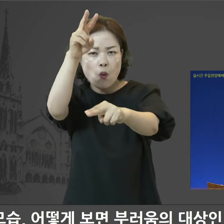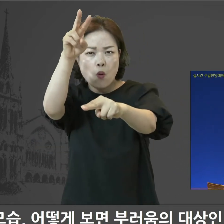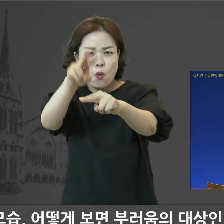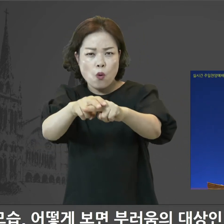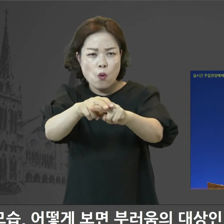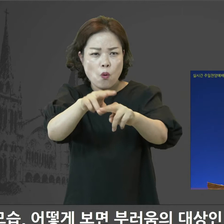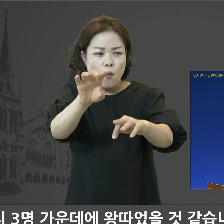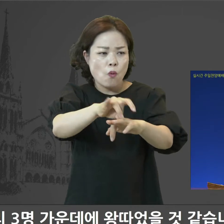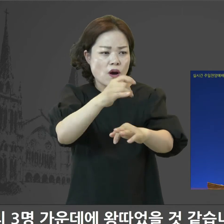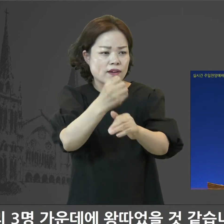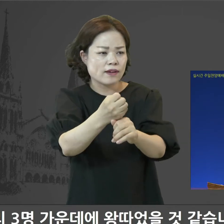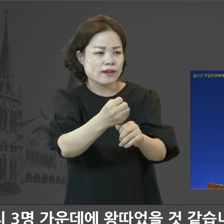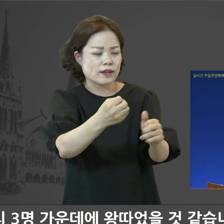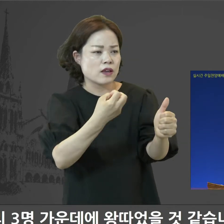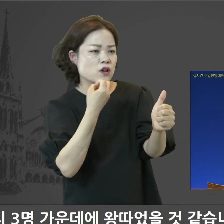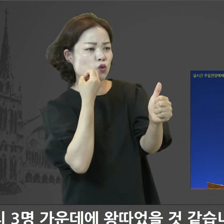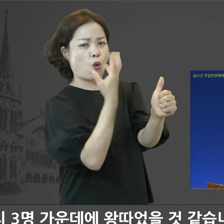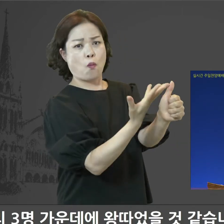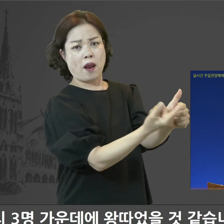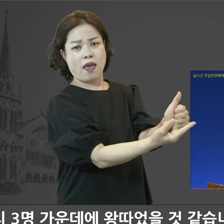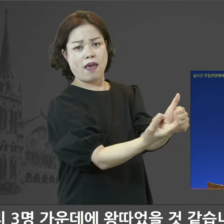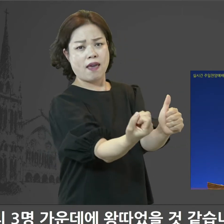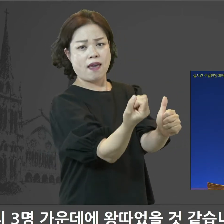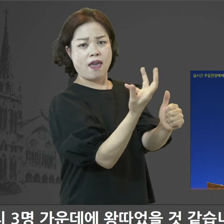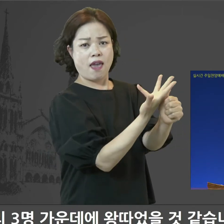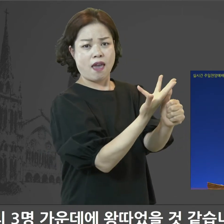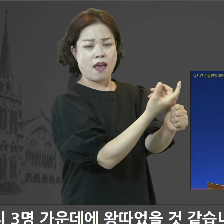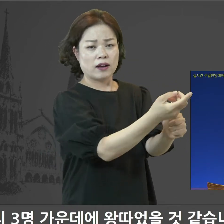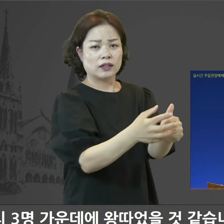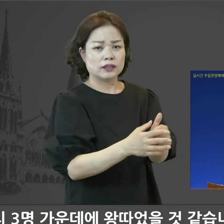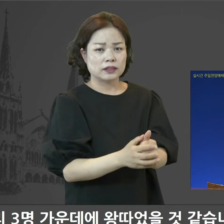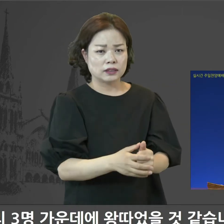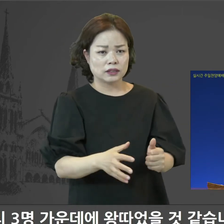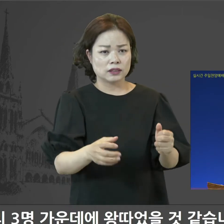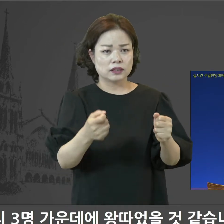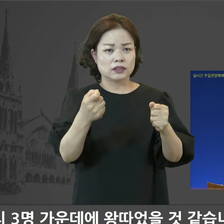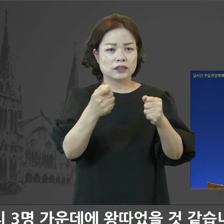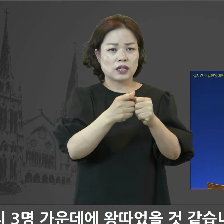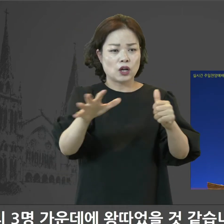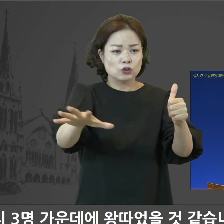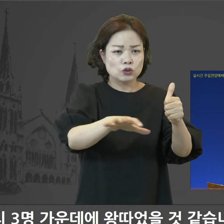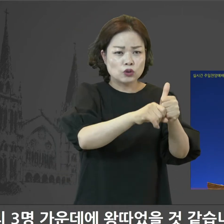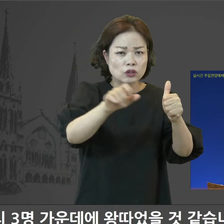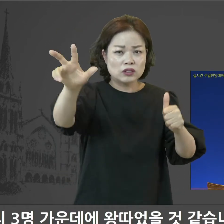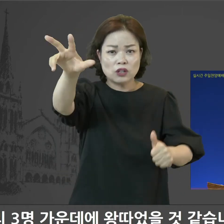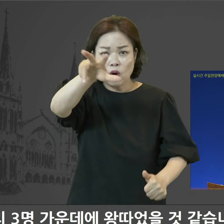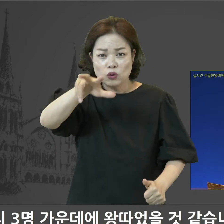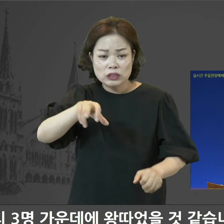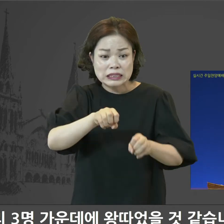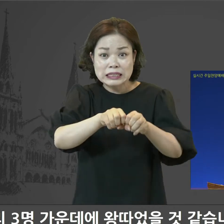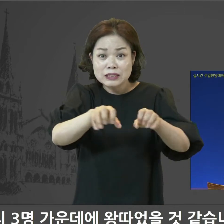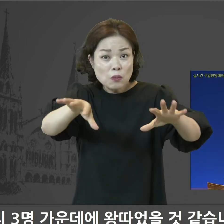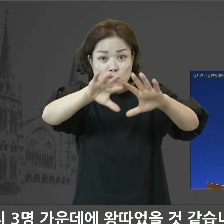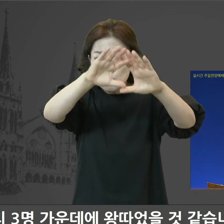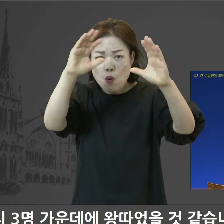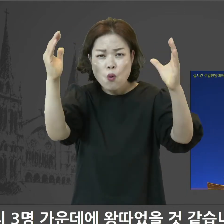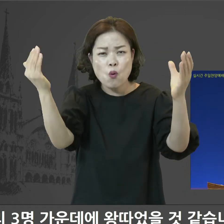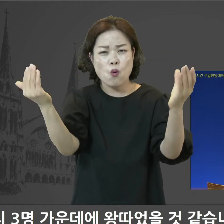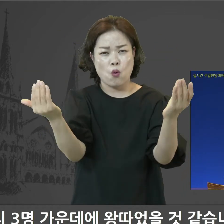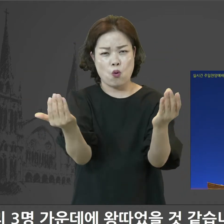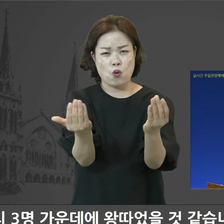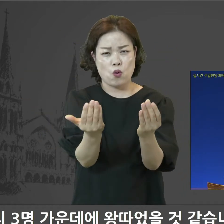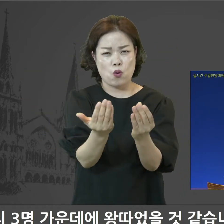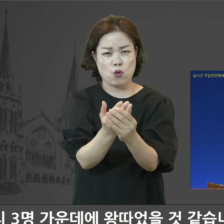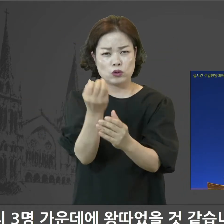모여서 왕에게 고발하죠. 그 모습을 보면서 단순히 총리 3명 가운데 왕따가 아니라 전국에 흩어져 있는 모든